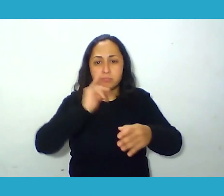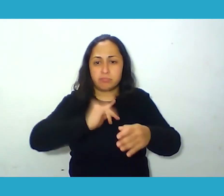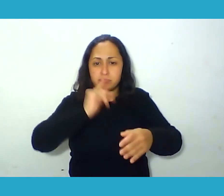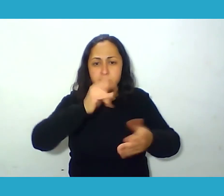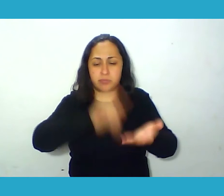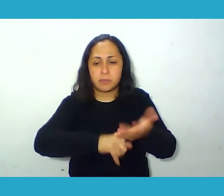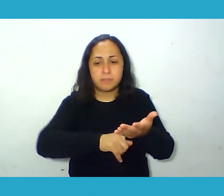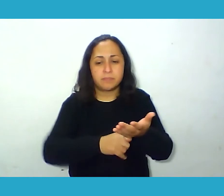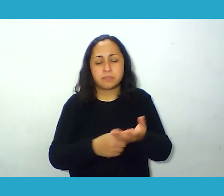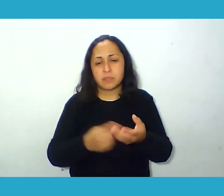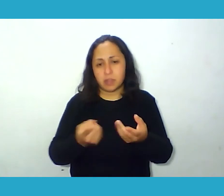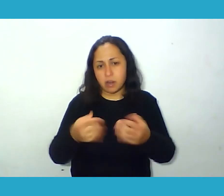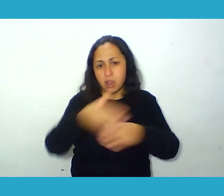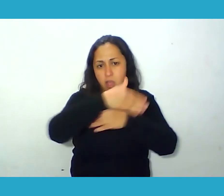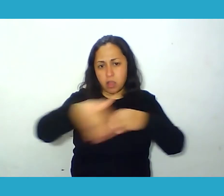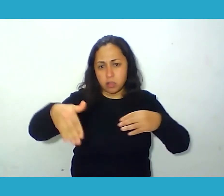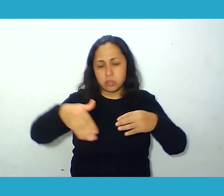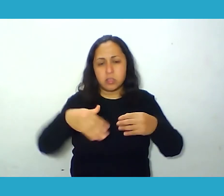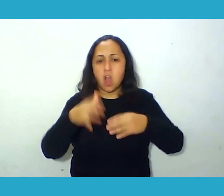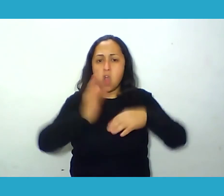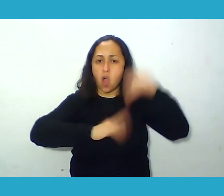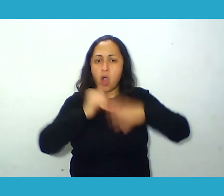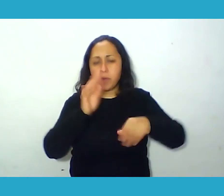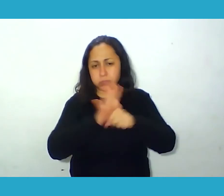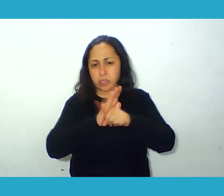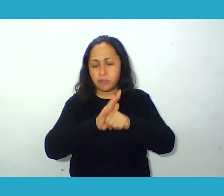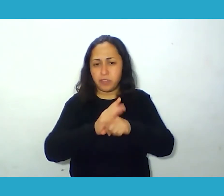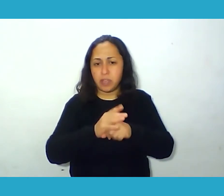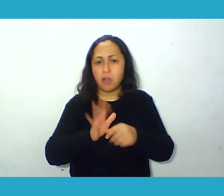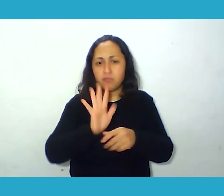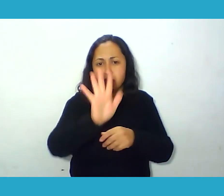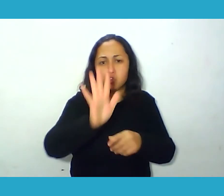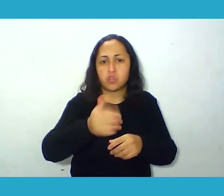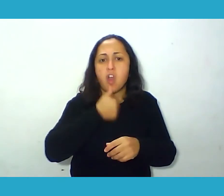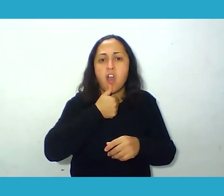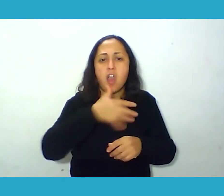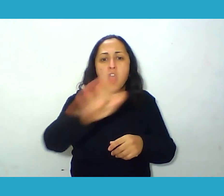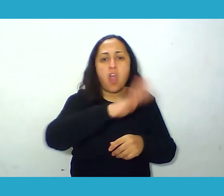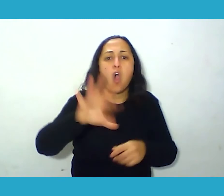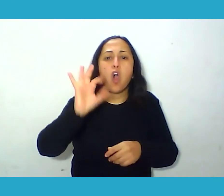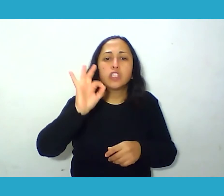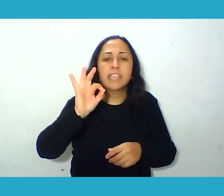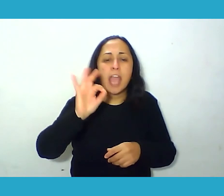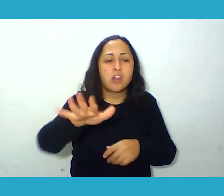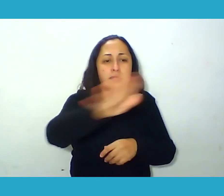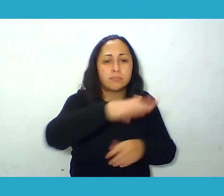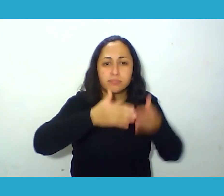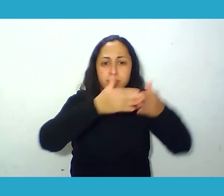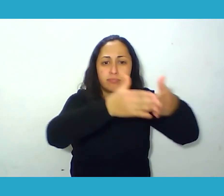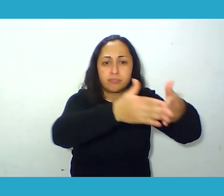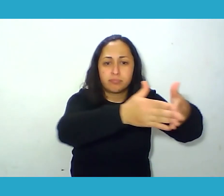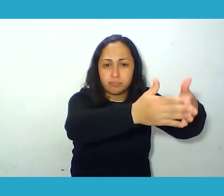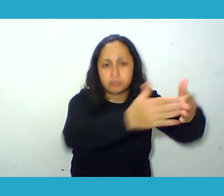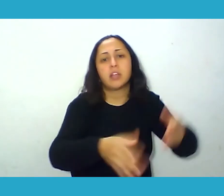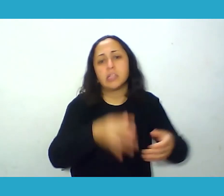ejecución de la obra reconoció que se trata de un corredor bioceánico. Se trata de una obra parte de una problemática mayor y reitera los reclamos